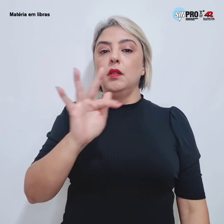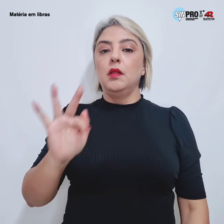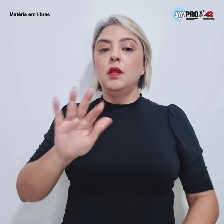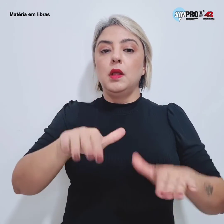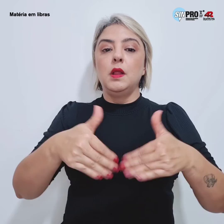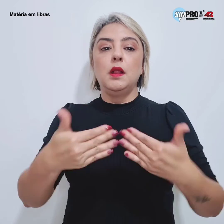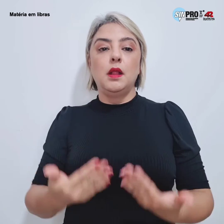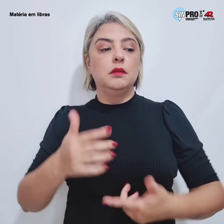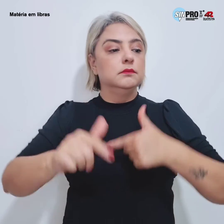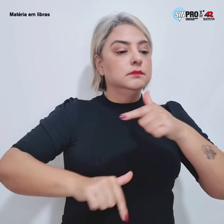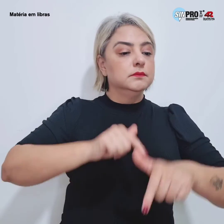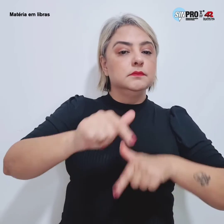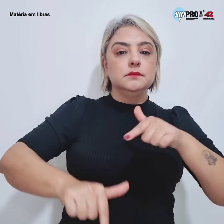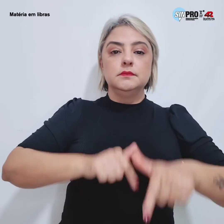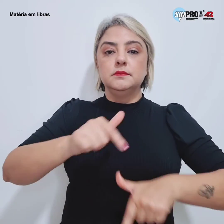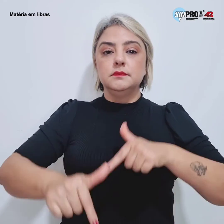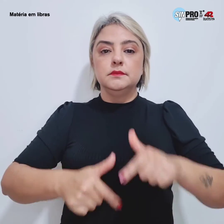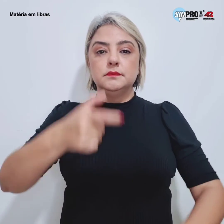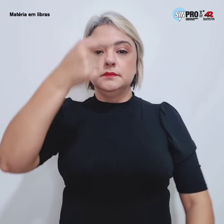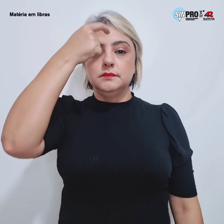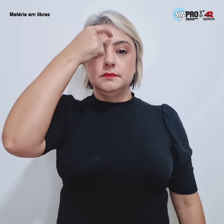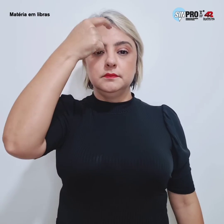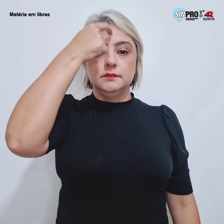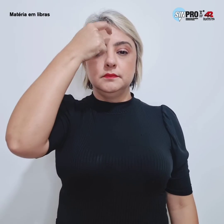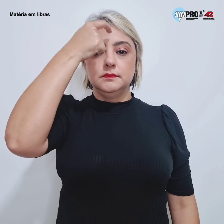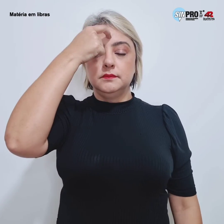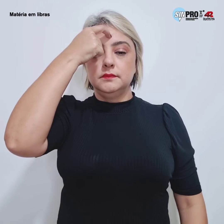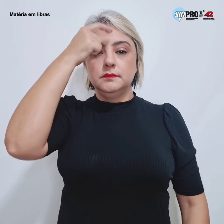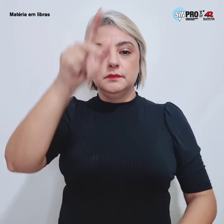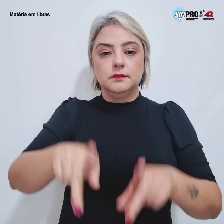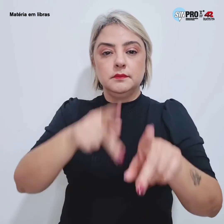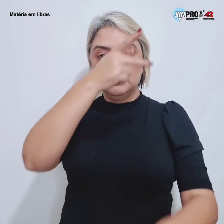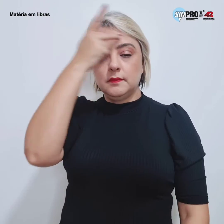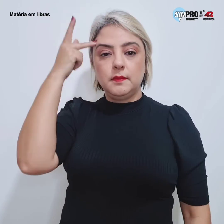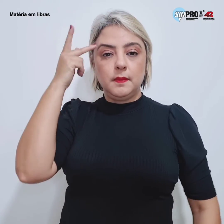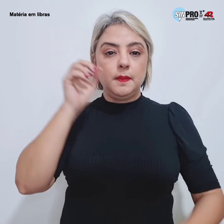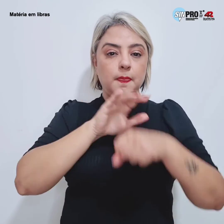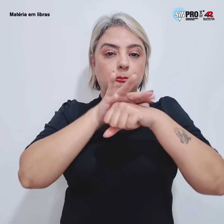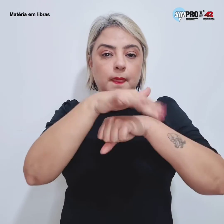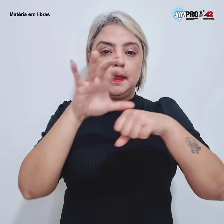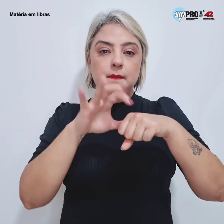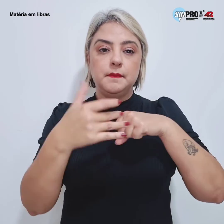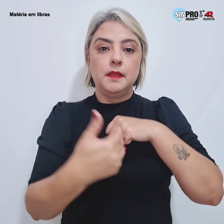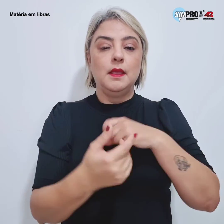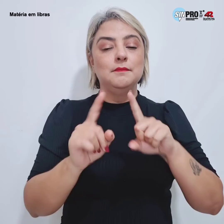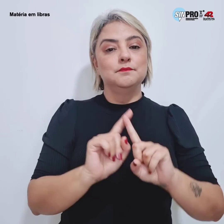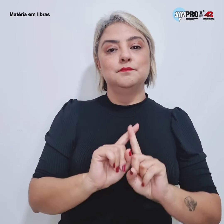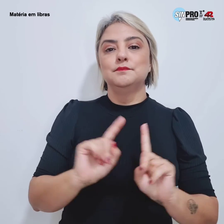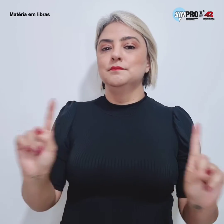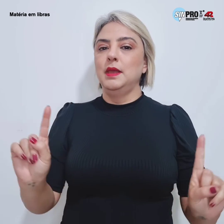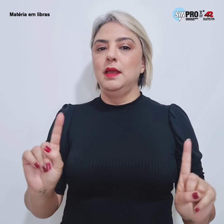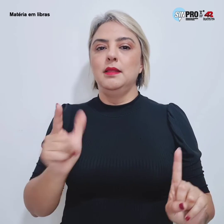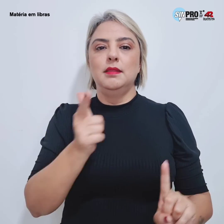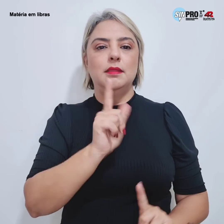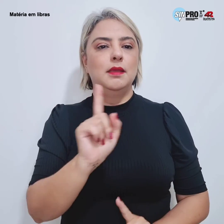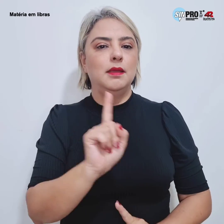ele trabalha a conscientização do público sobre a pandemia, porém, não trabalha a sua